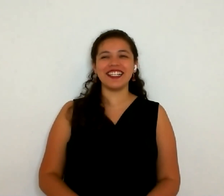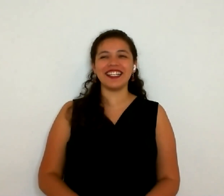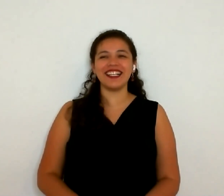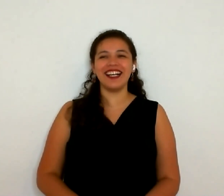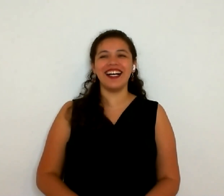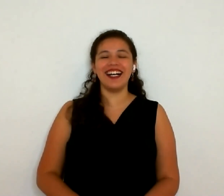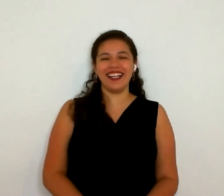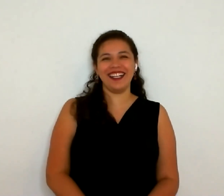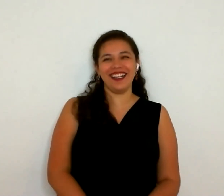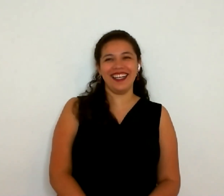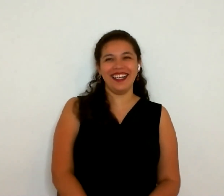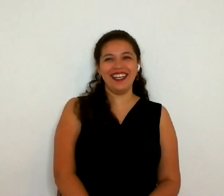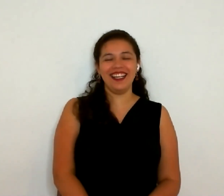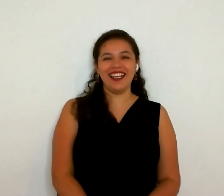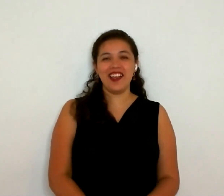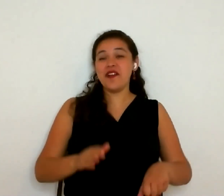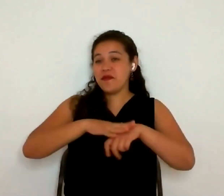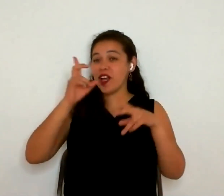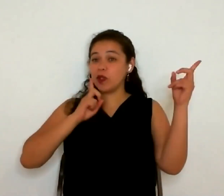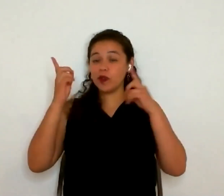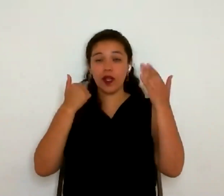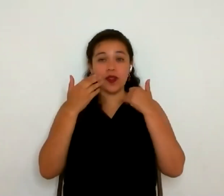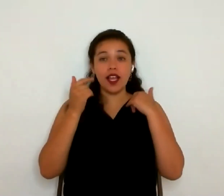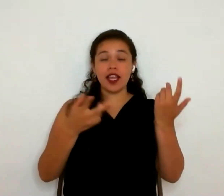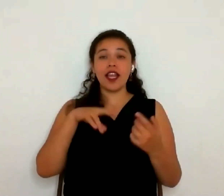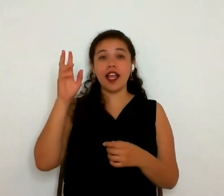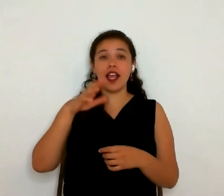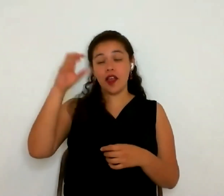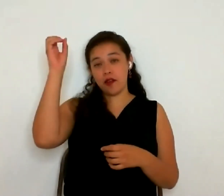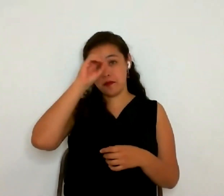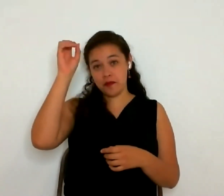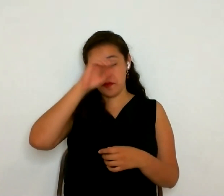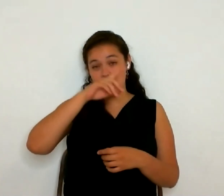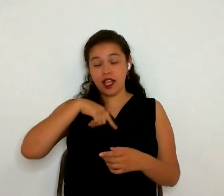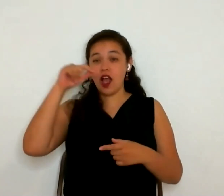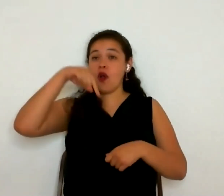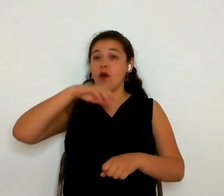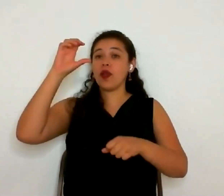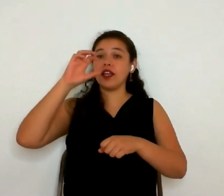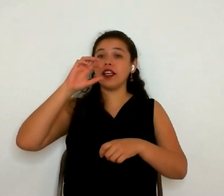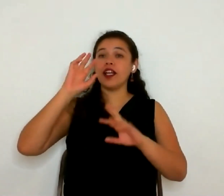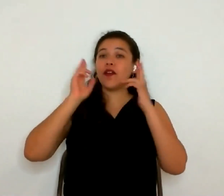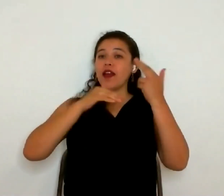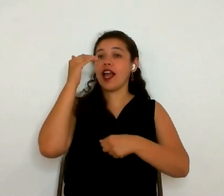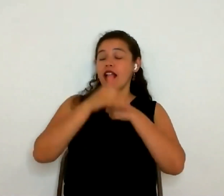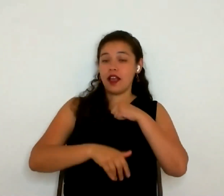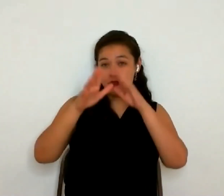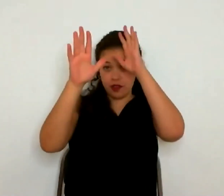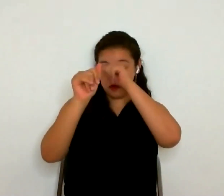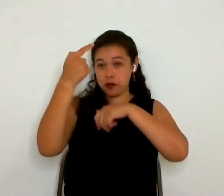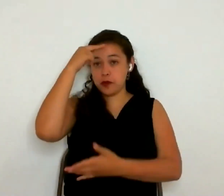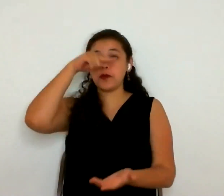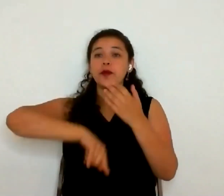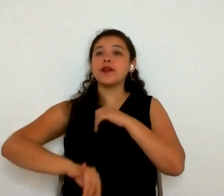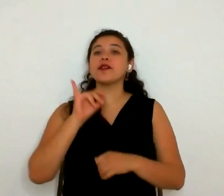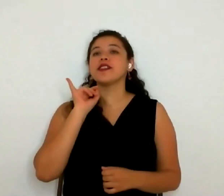sin duda le parece bien que tenemos una relación del día de hoy pues yo creo que sí y